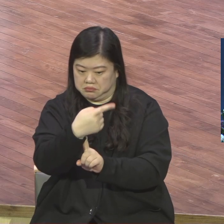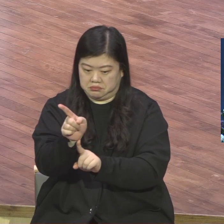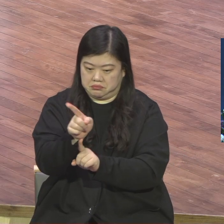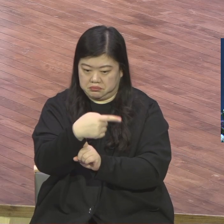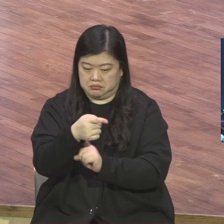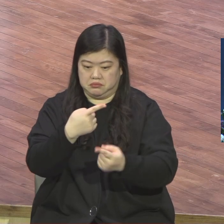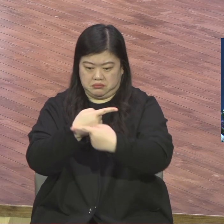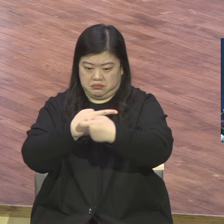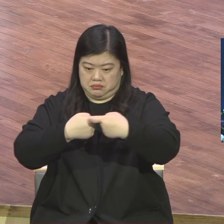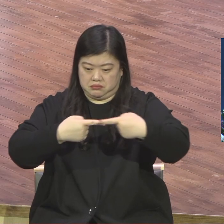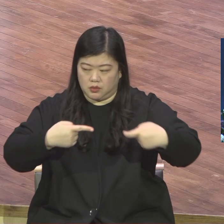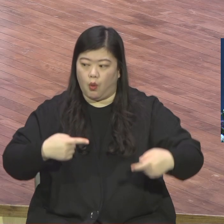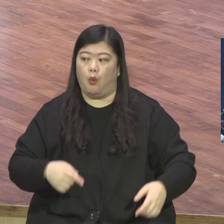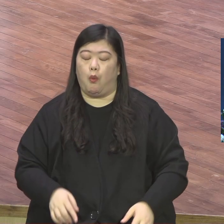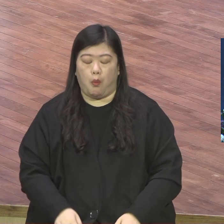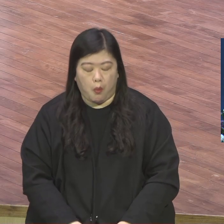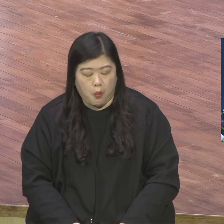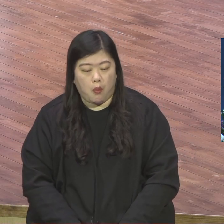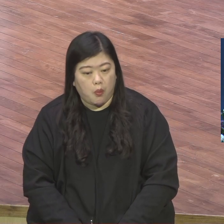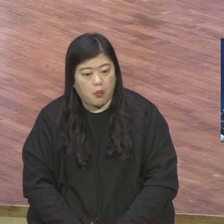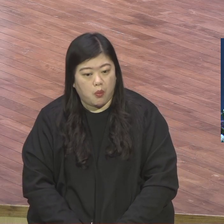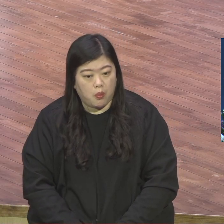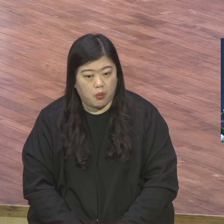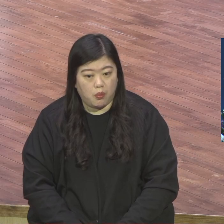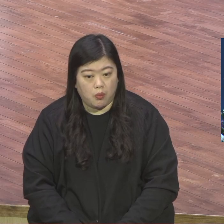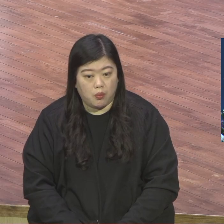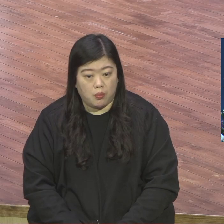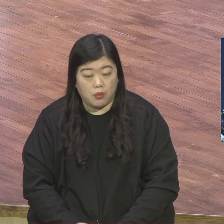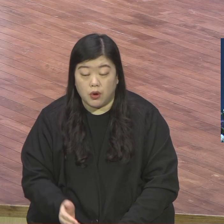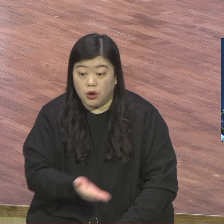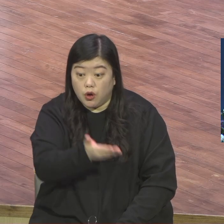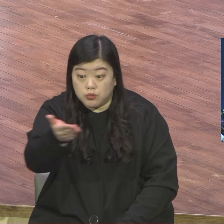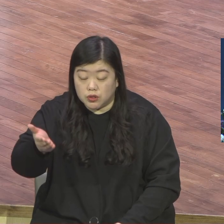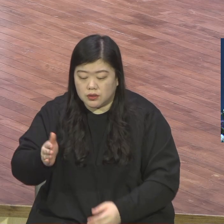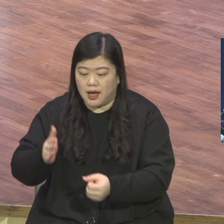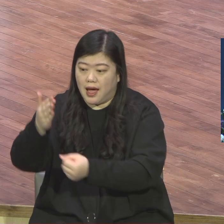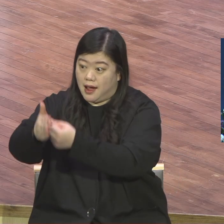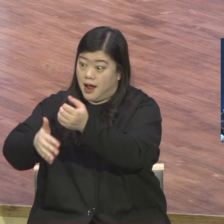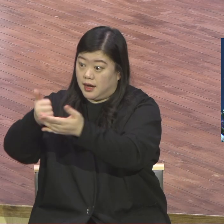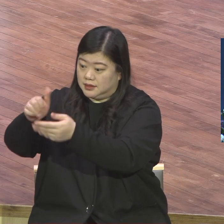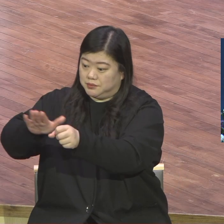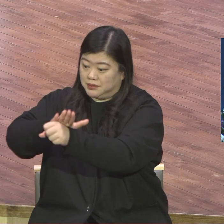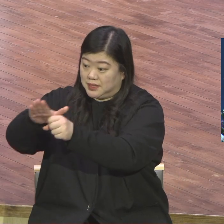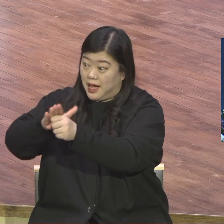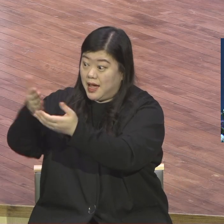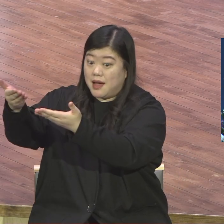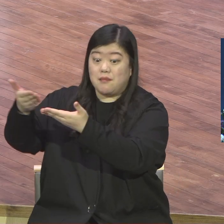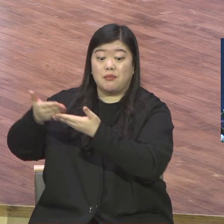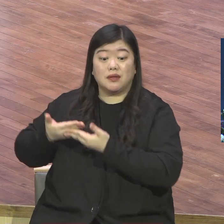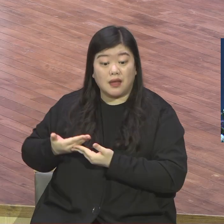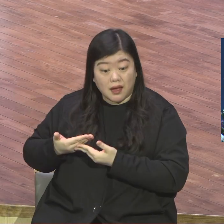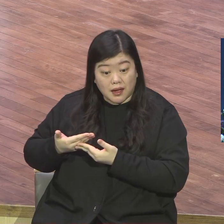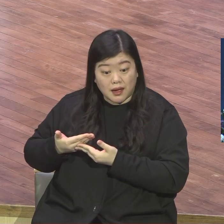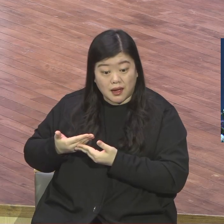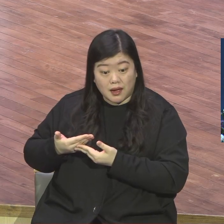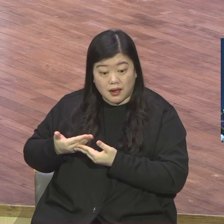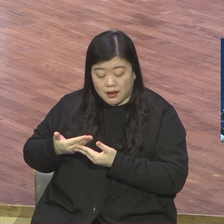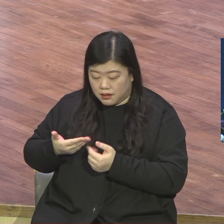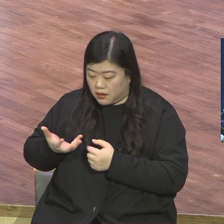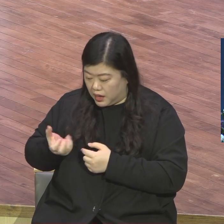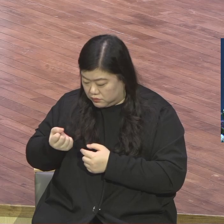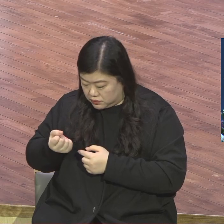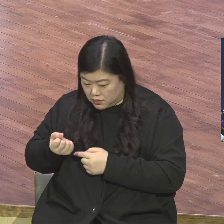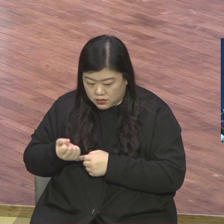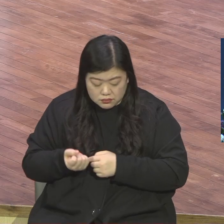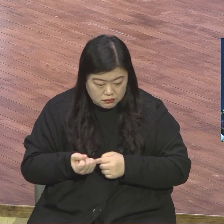예수 그리스도를 통해서 확정된 하나님의 사랑을 플랫폼으로 어떤 상황 속에서도